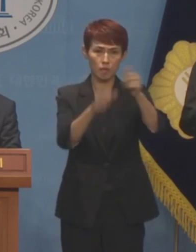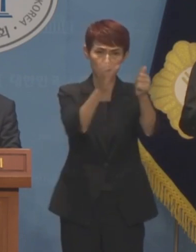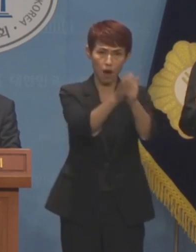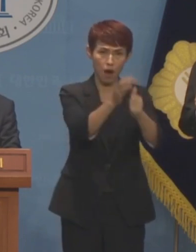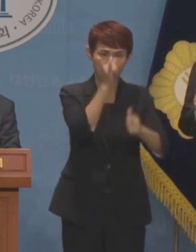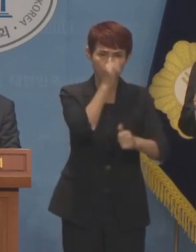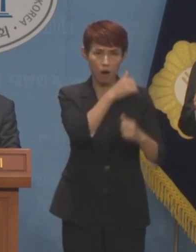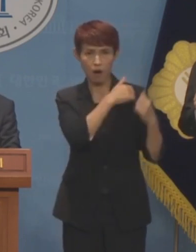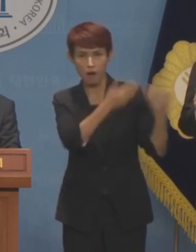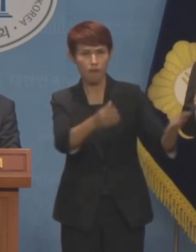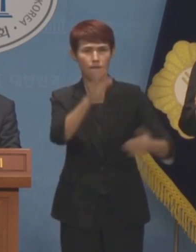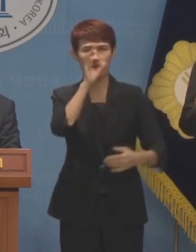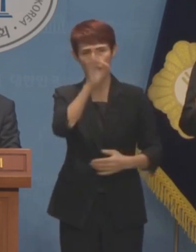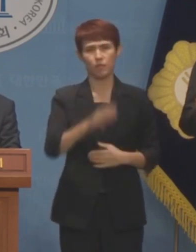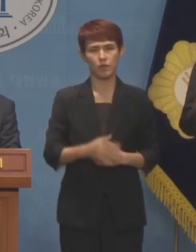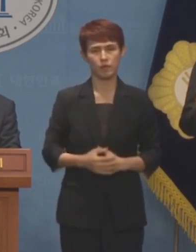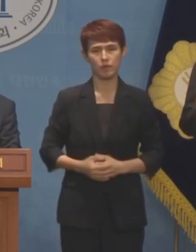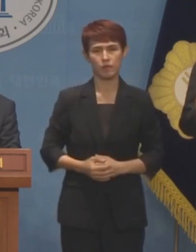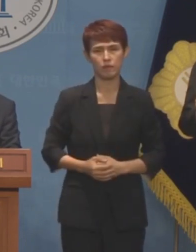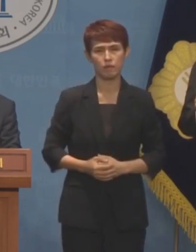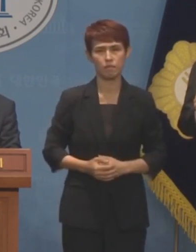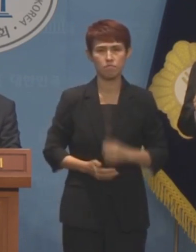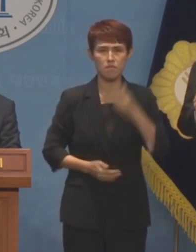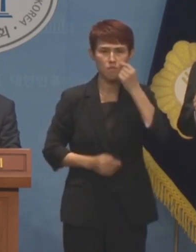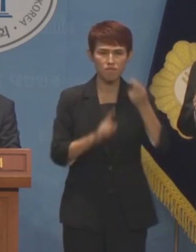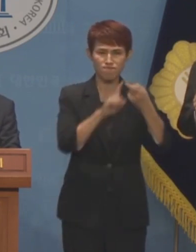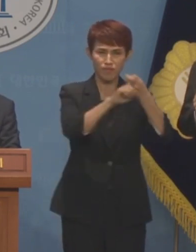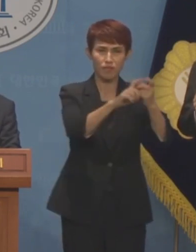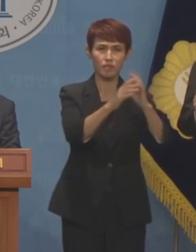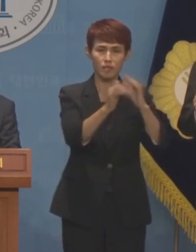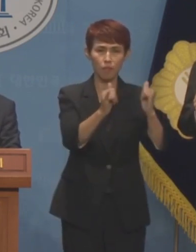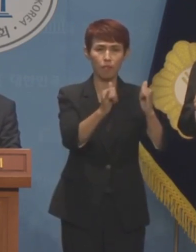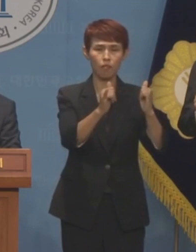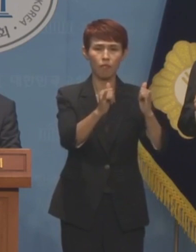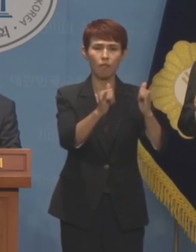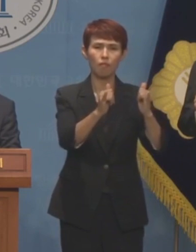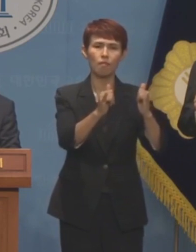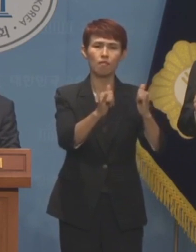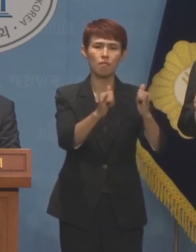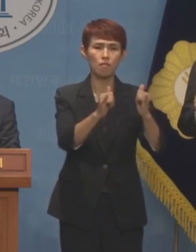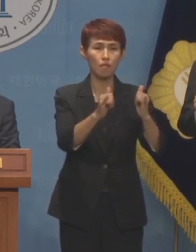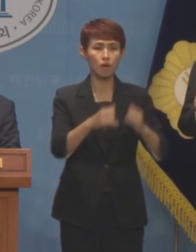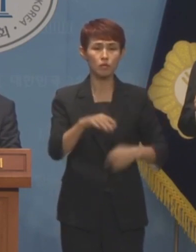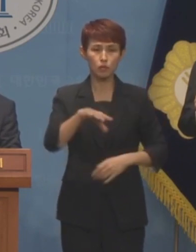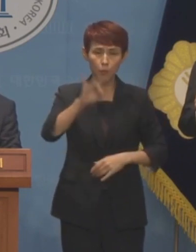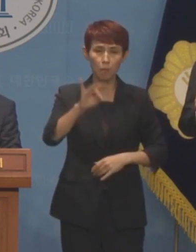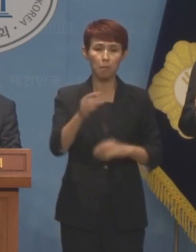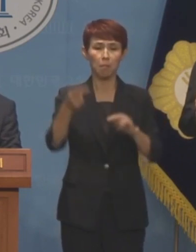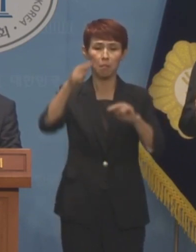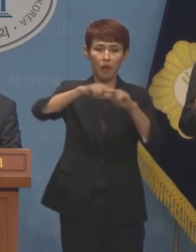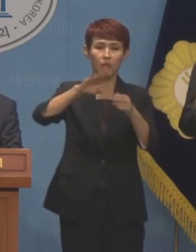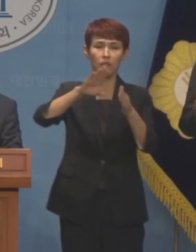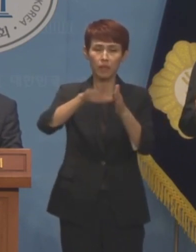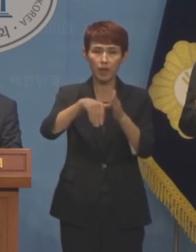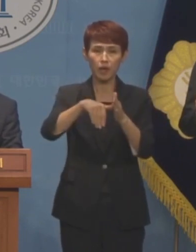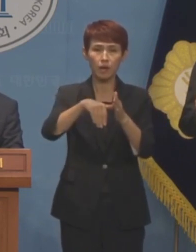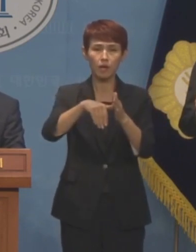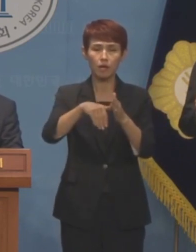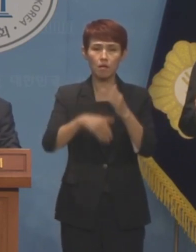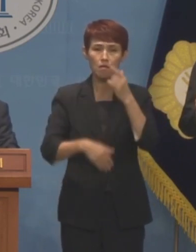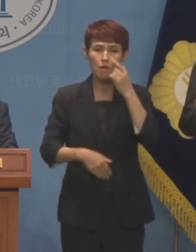없습니다. 취임 당시 친일 임명사전의 오류를 재검증하겠다고 언급하고 매년